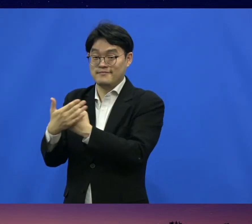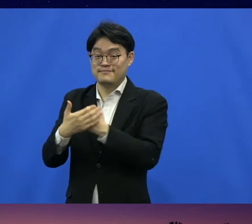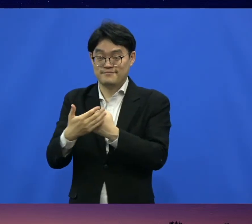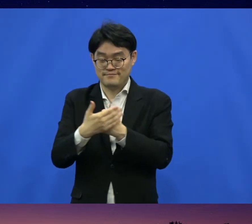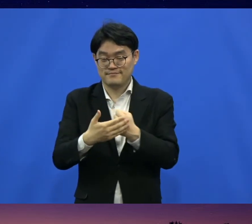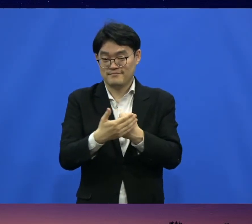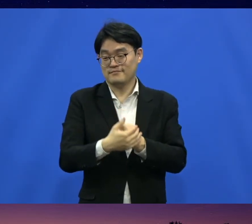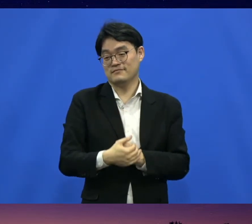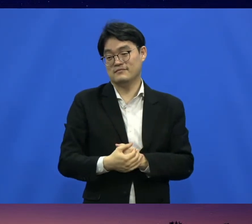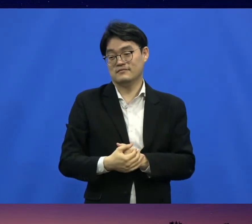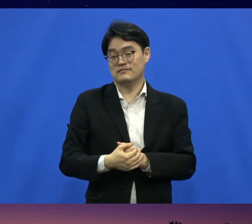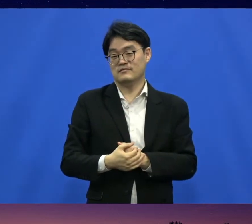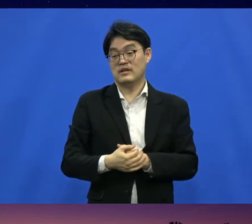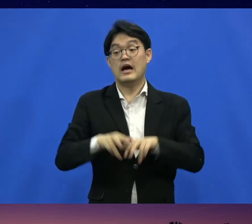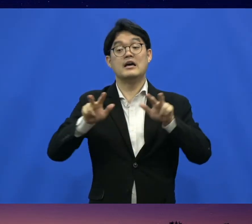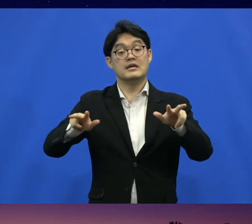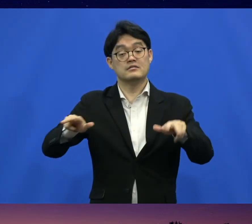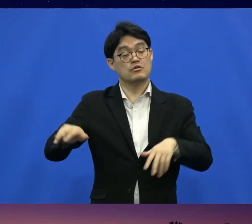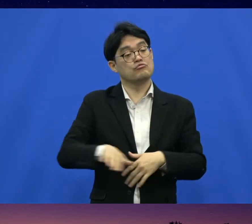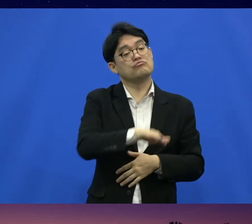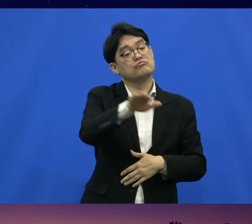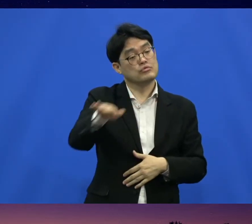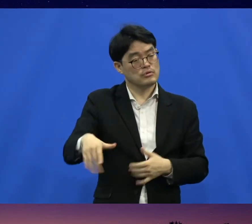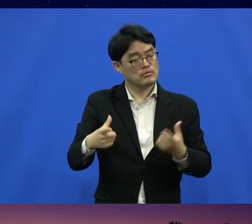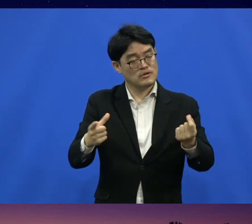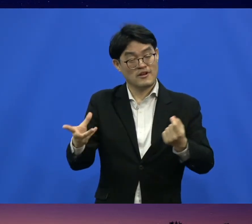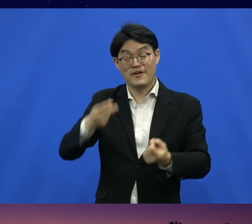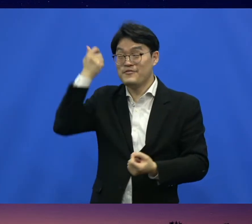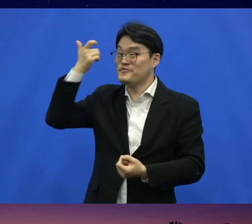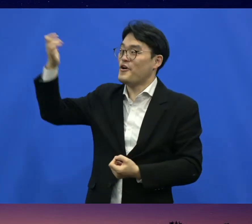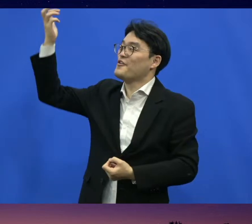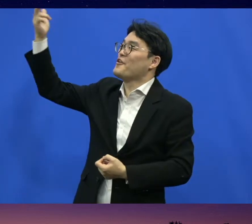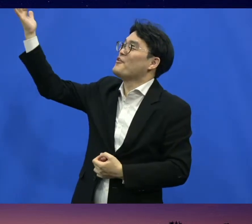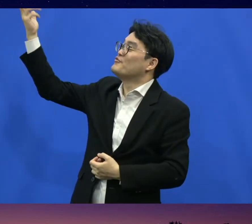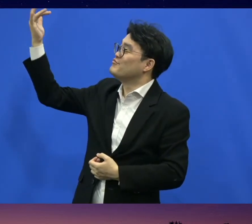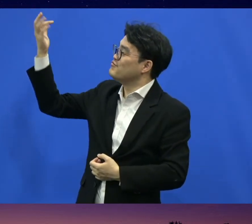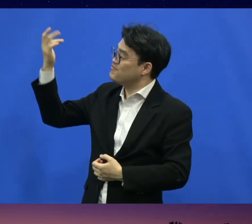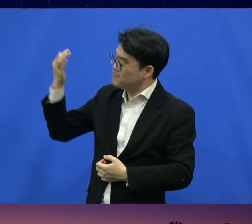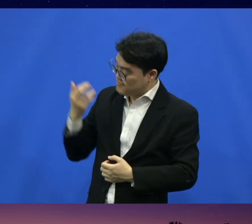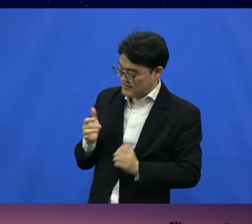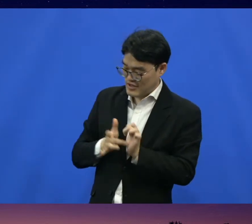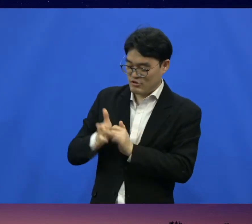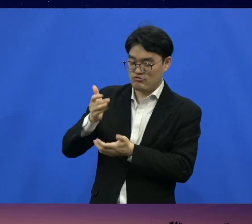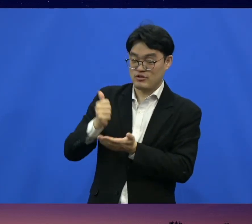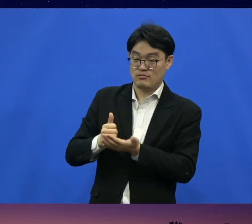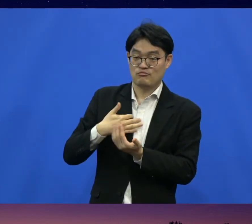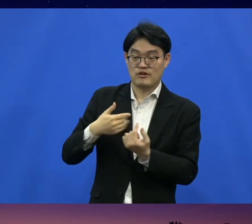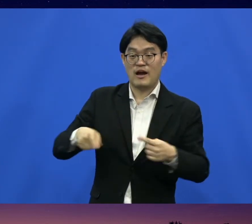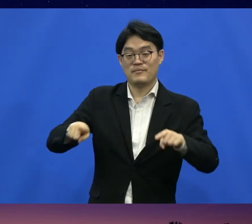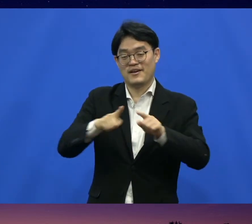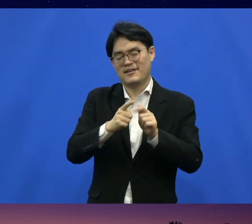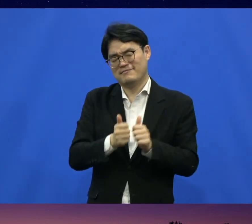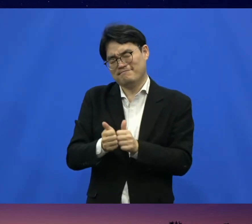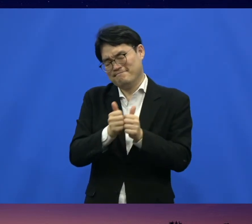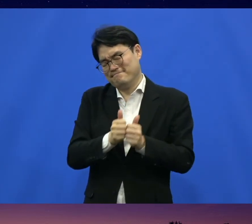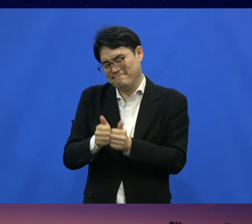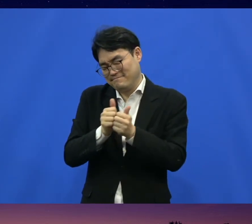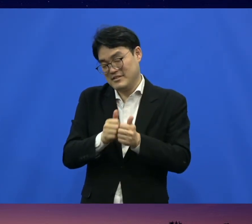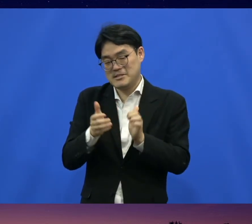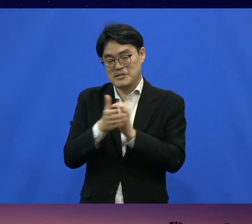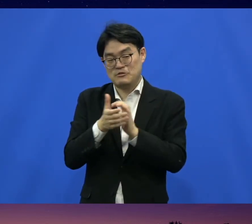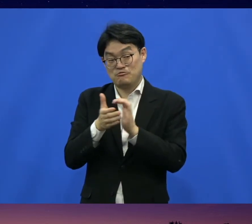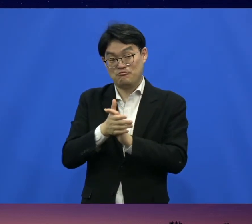우리가 이제는 성령의 임재 가운데 살게 되었습니다. 예수님이 이제 우리의 친구가 되시고 우리와 함께 할 수 있었던 그 모든